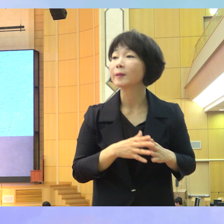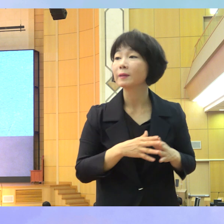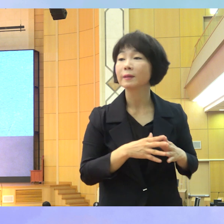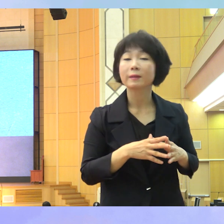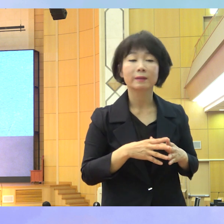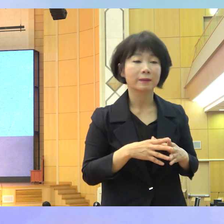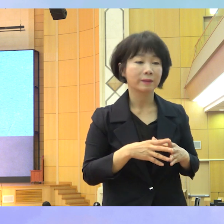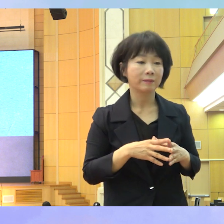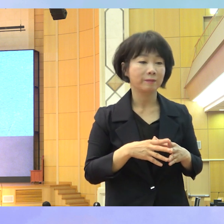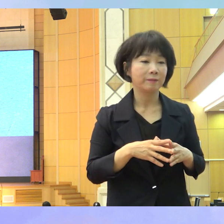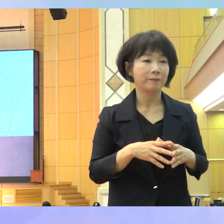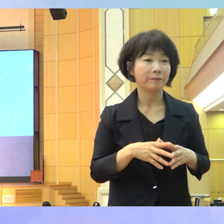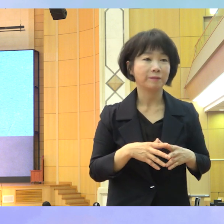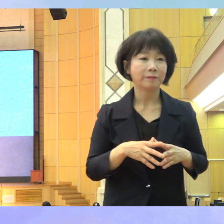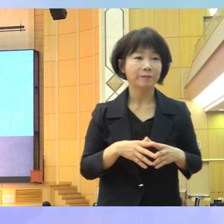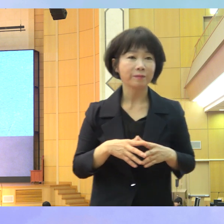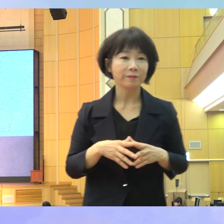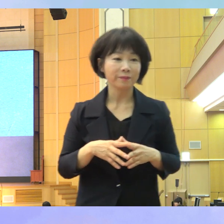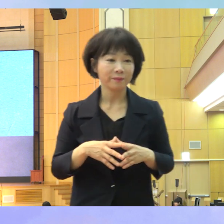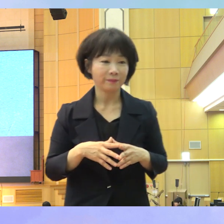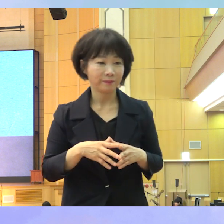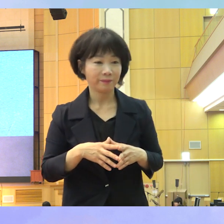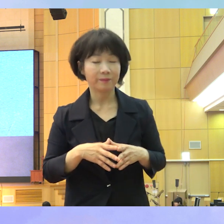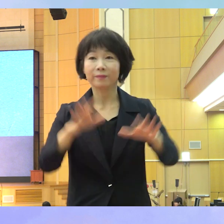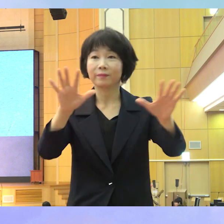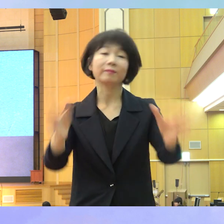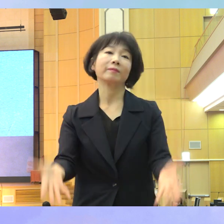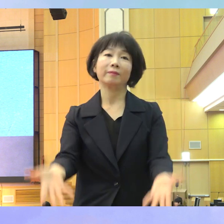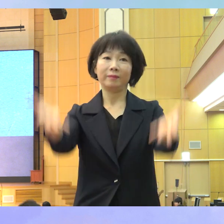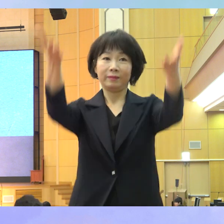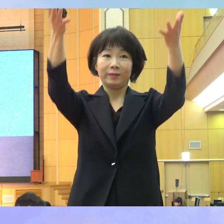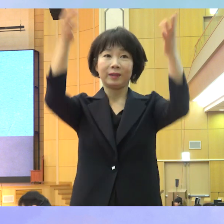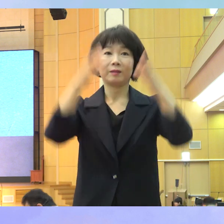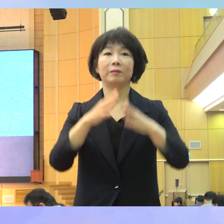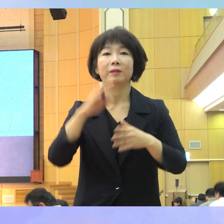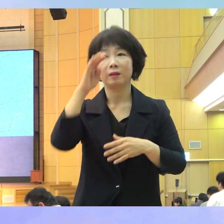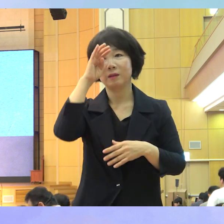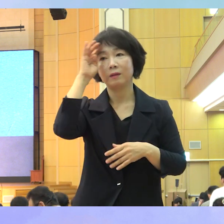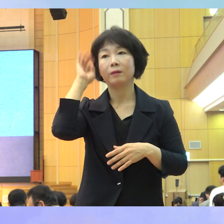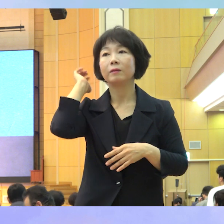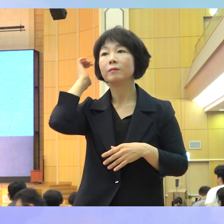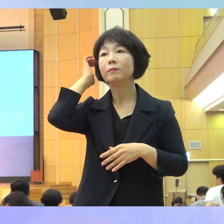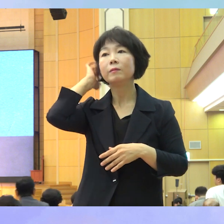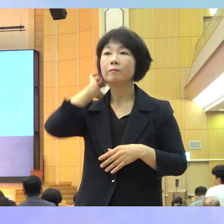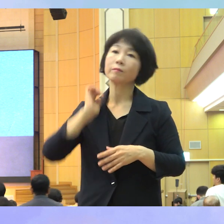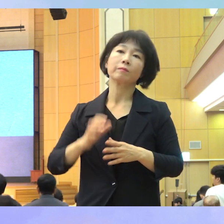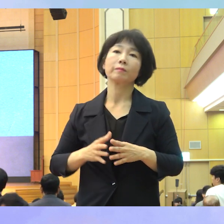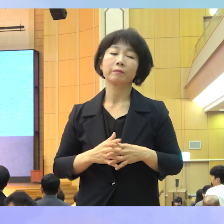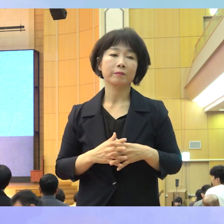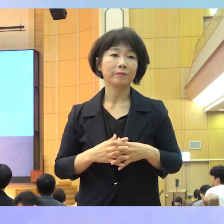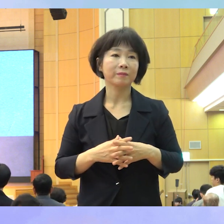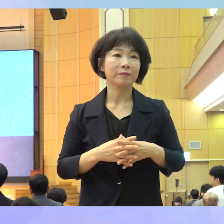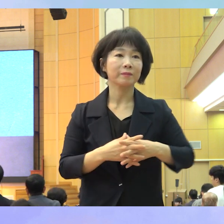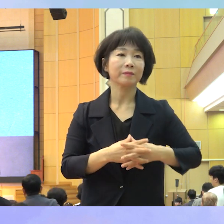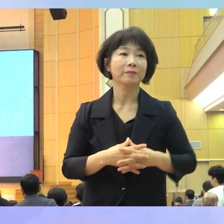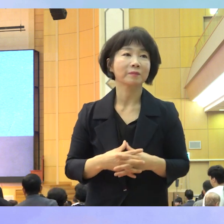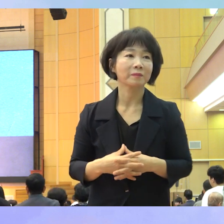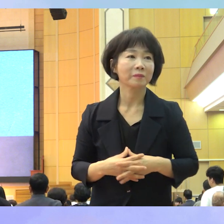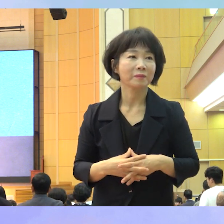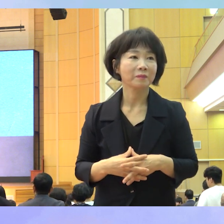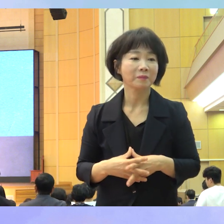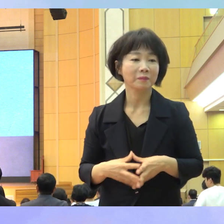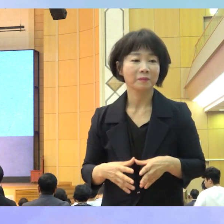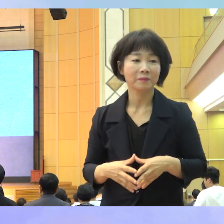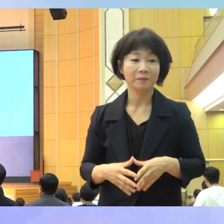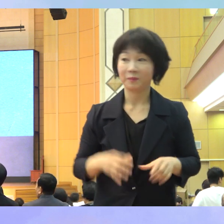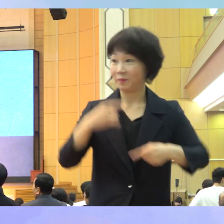환영실에서 환영에 참석하시기 바라겠습니다. 우리 다 같이 그 자리에서 일어나겠습니다. 일어나셔서 우리 옆에 있는 분들을 바라보시면서 우리